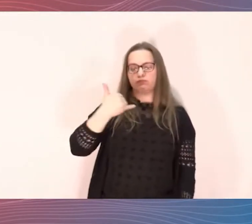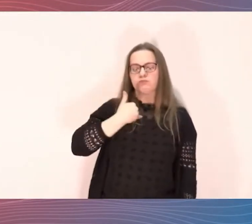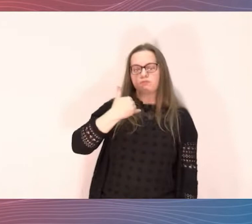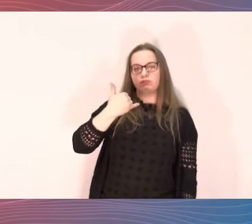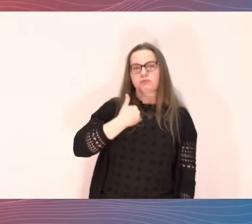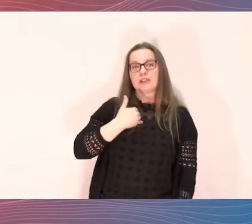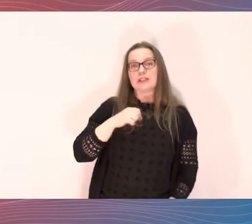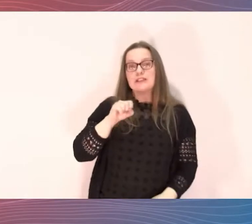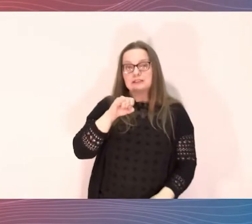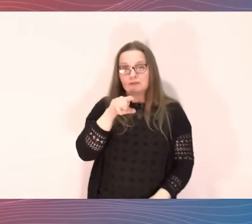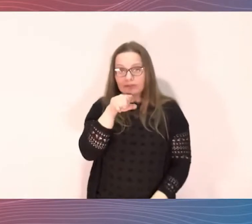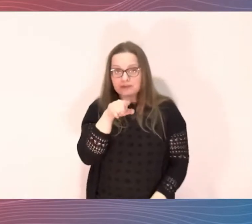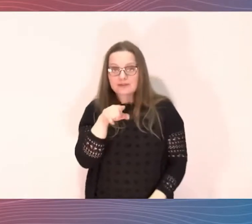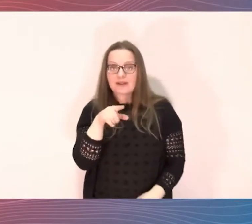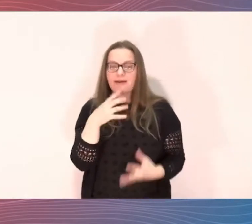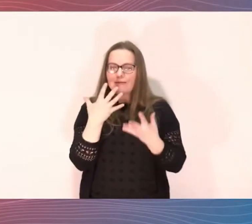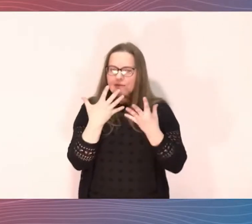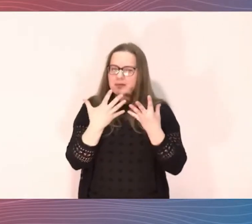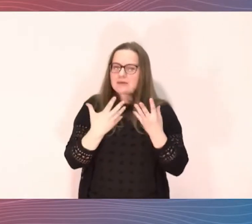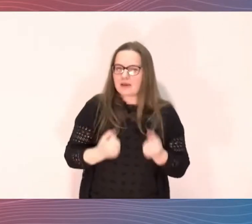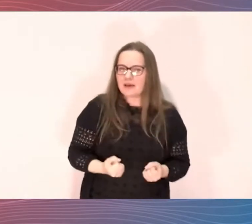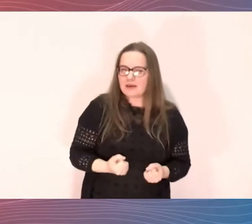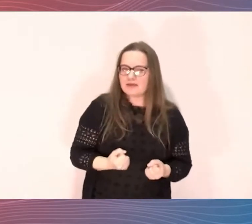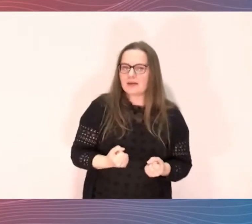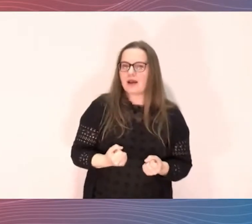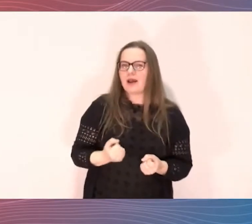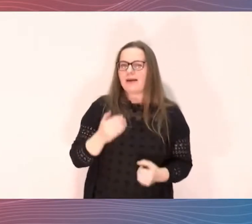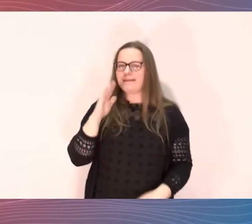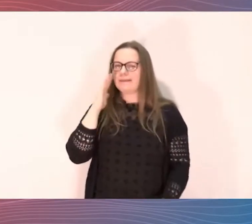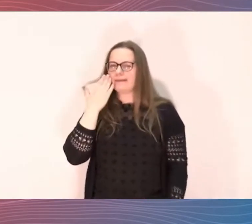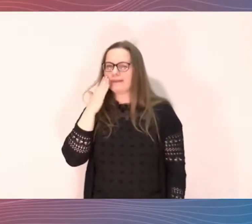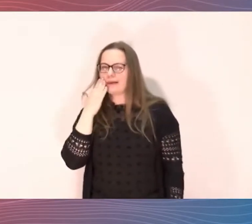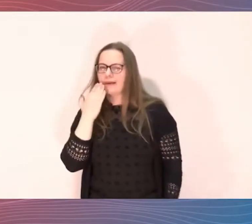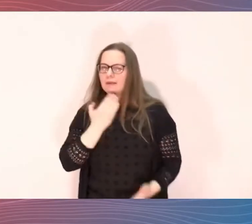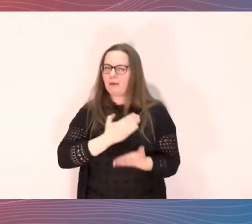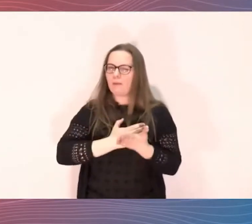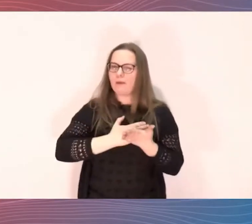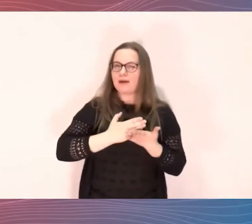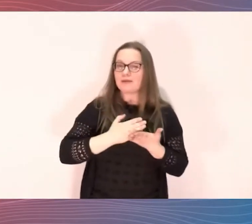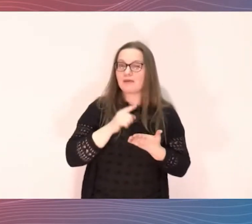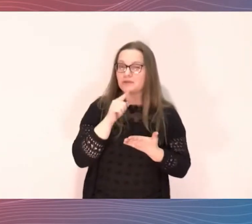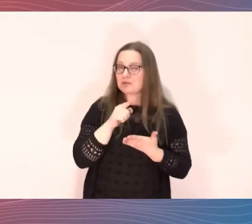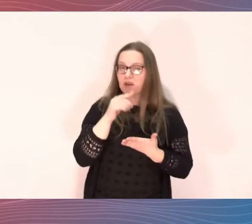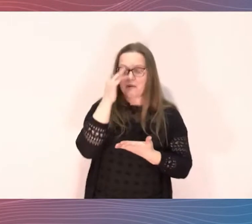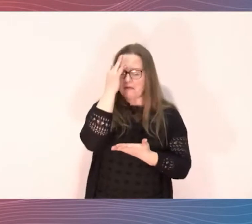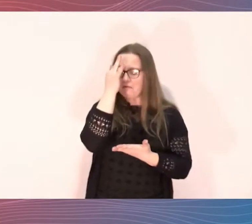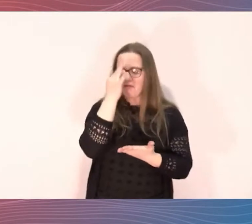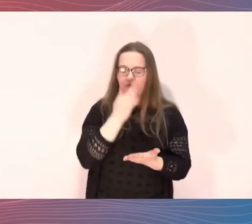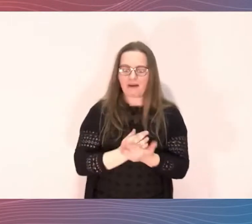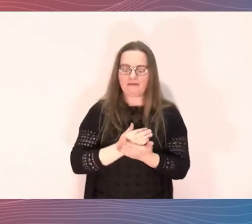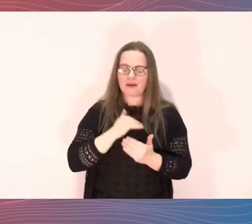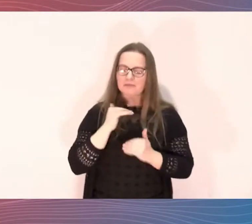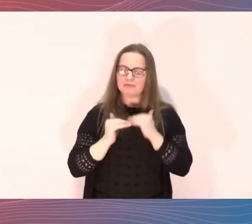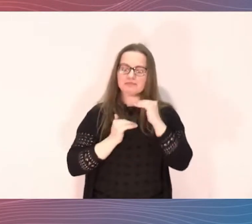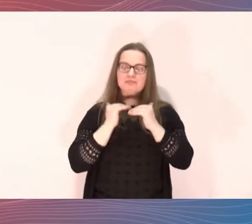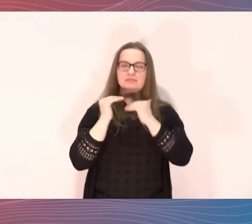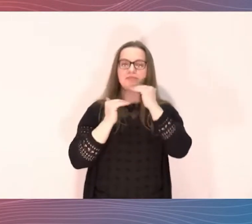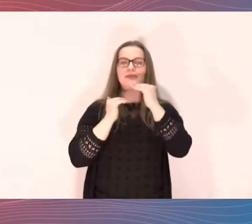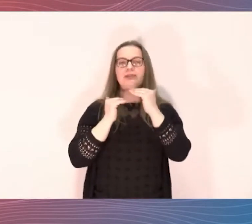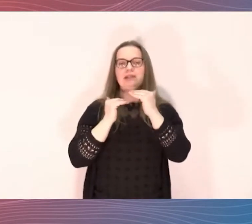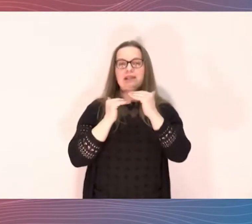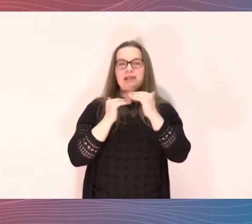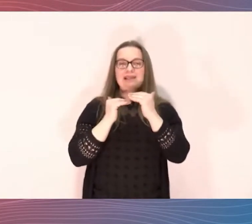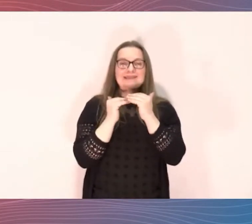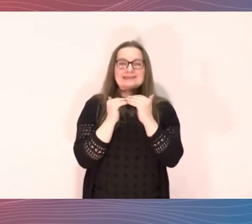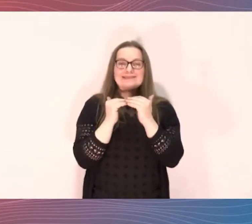fé. E essa fé nos faz ter acesso às coisas que não existem aqui na terra. Por isso que,